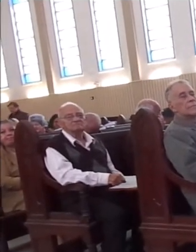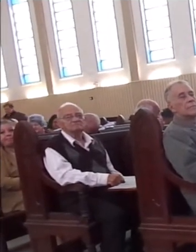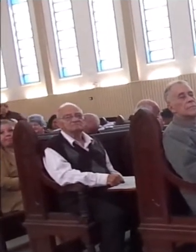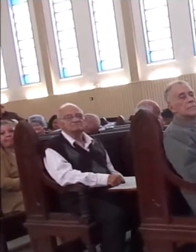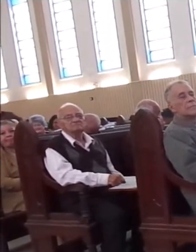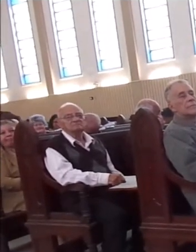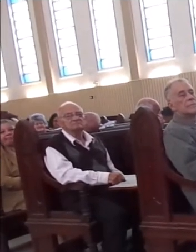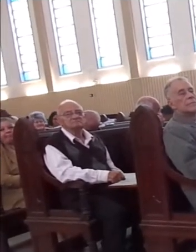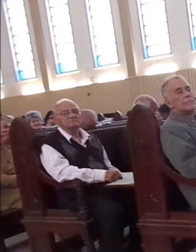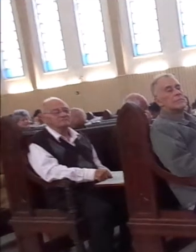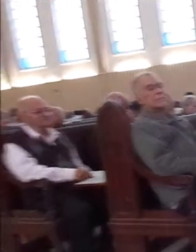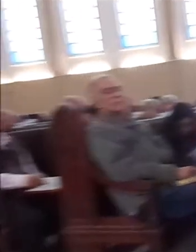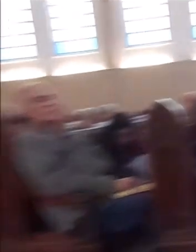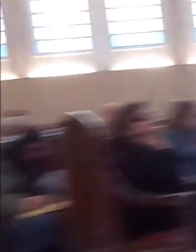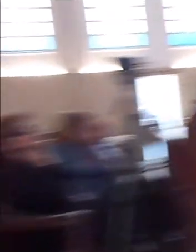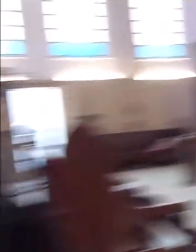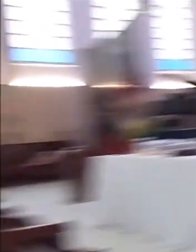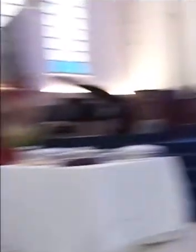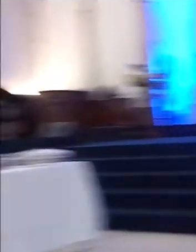Talvez assim.